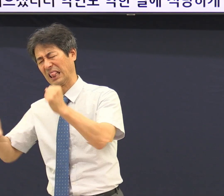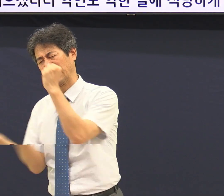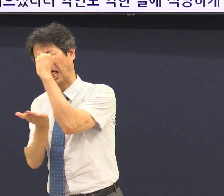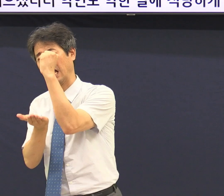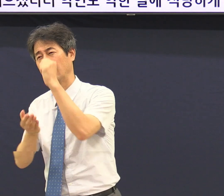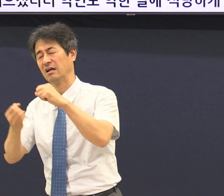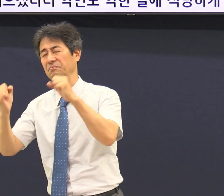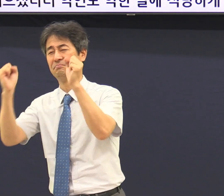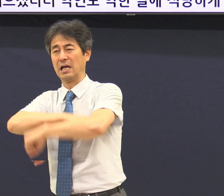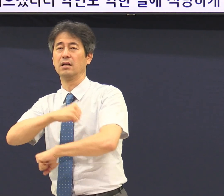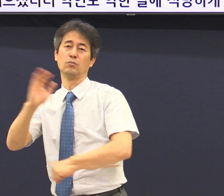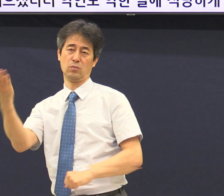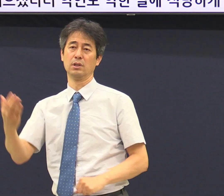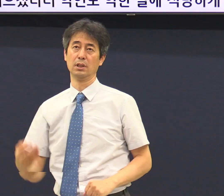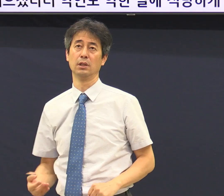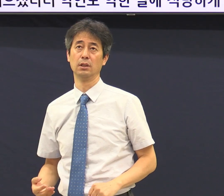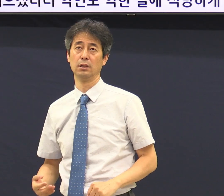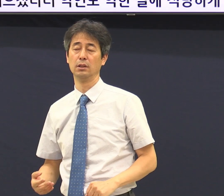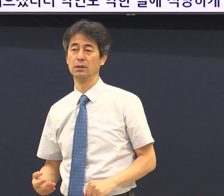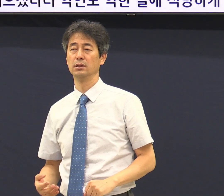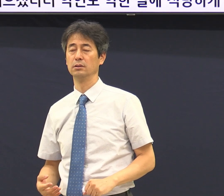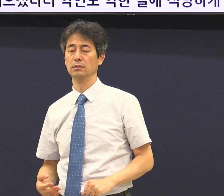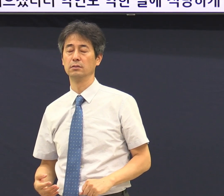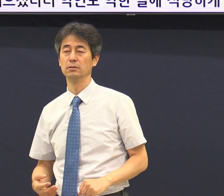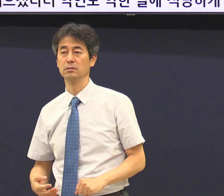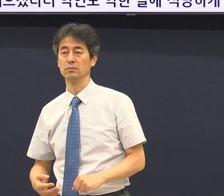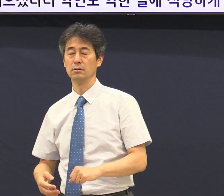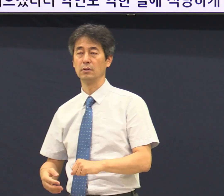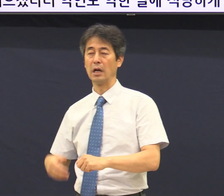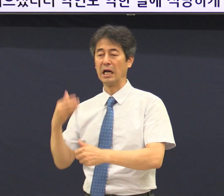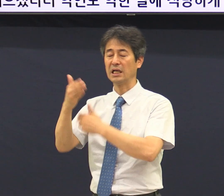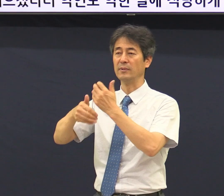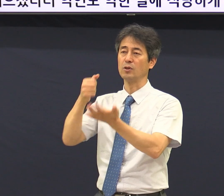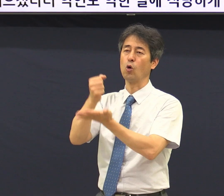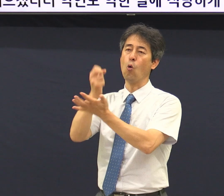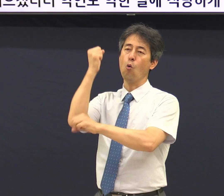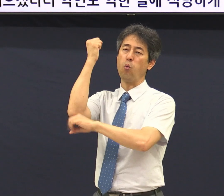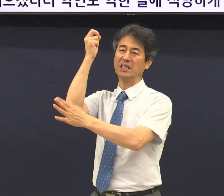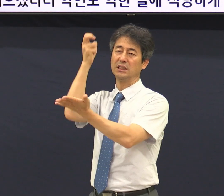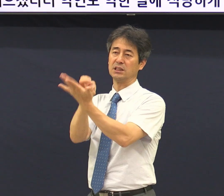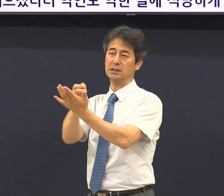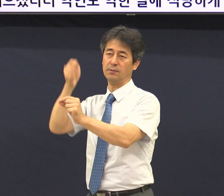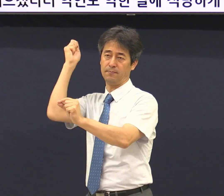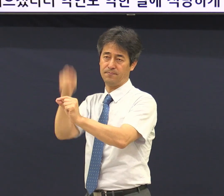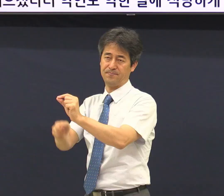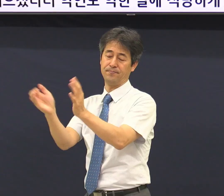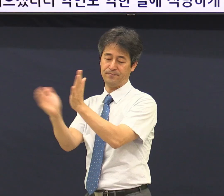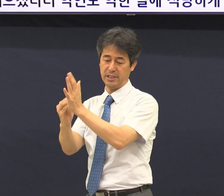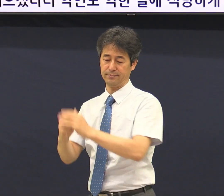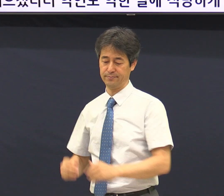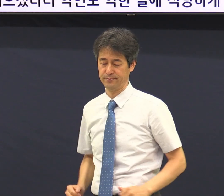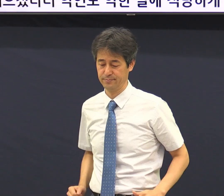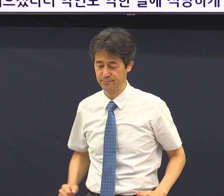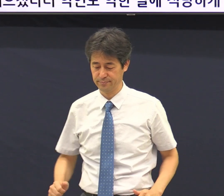않도록 하나님께서 섭리하셨고 그 악함을 통해서 악이 멸망하게 되는 것이죠. 그것이